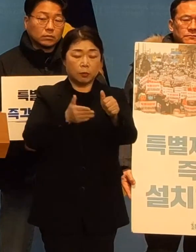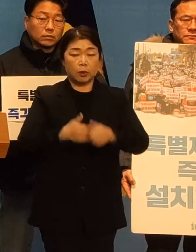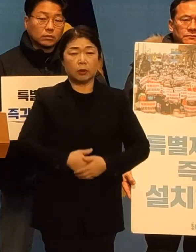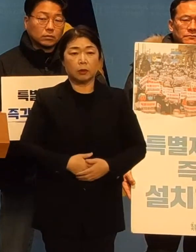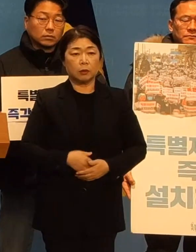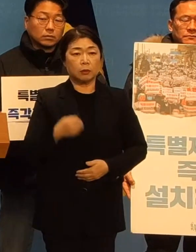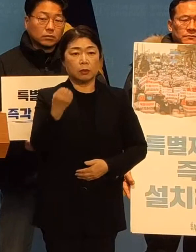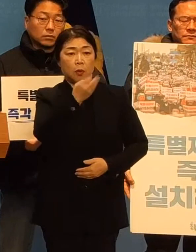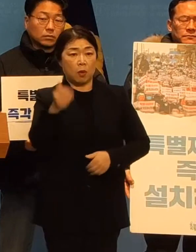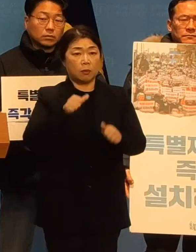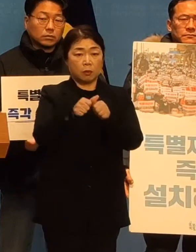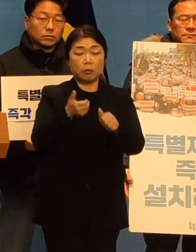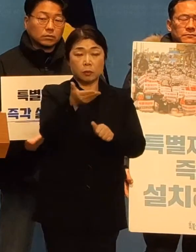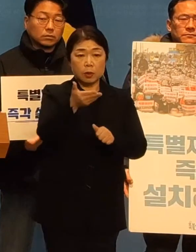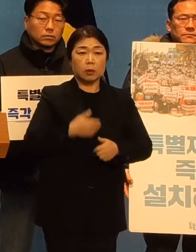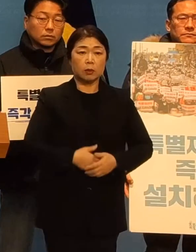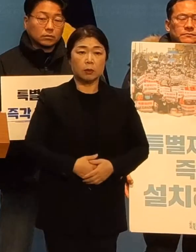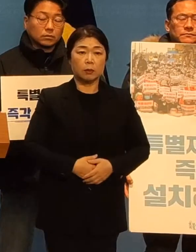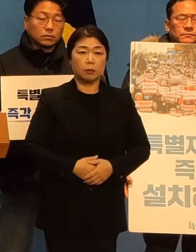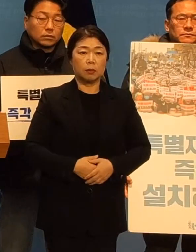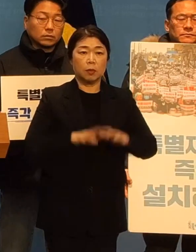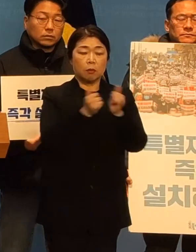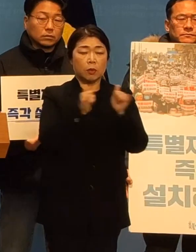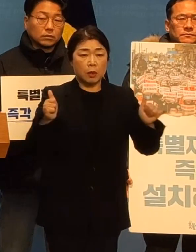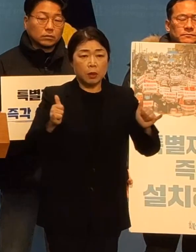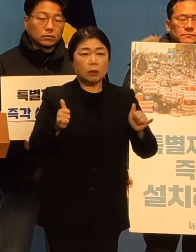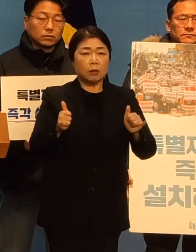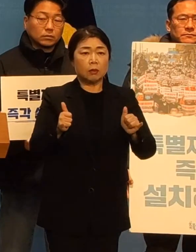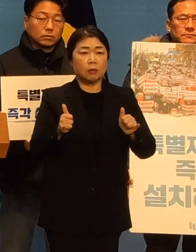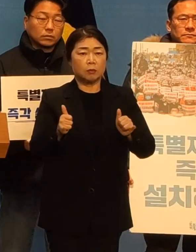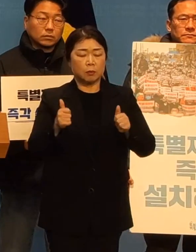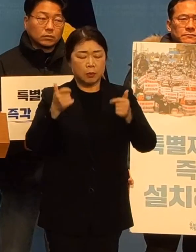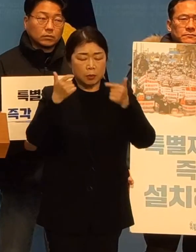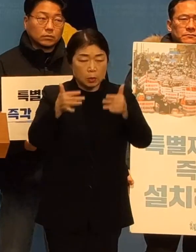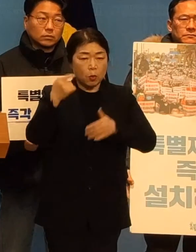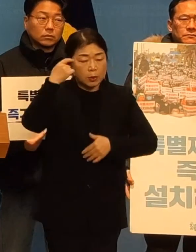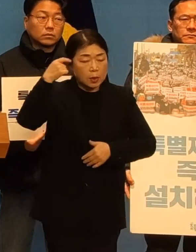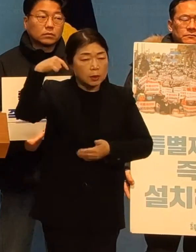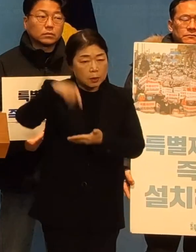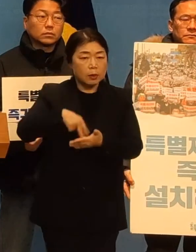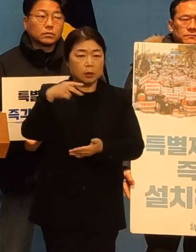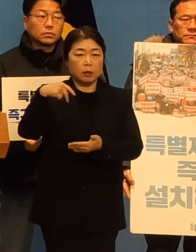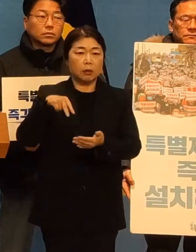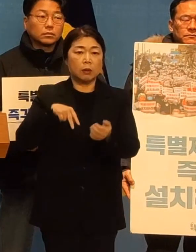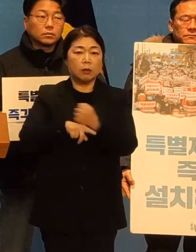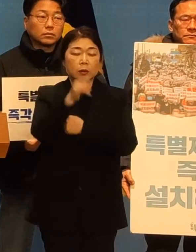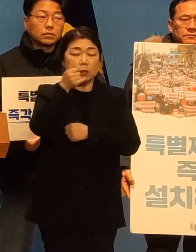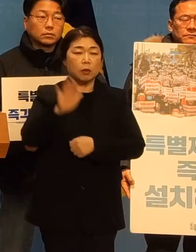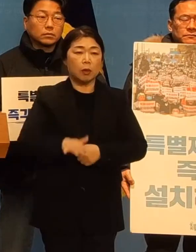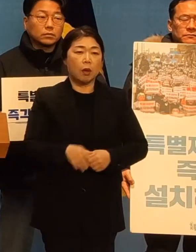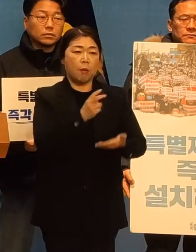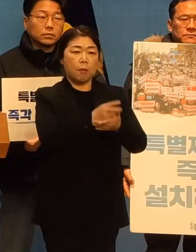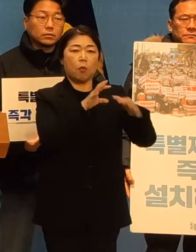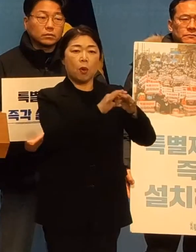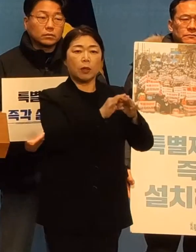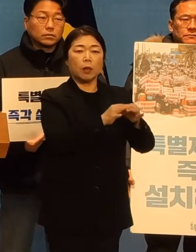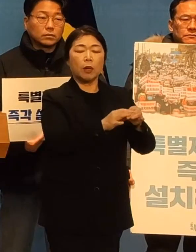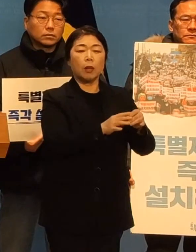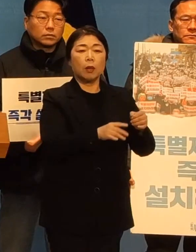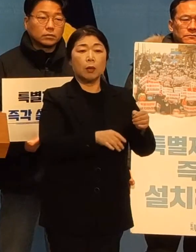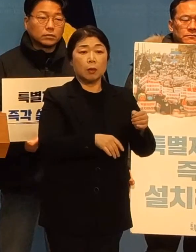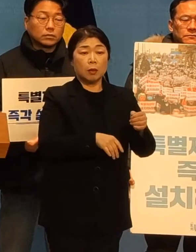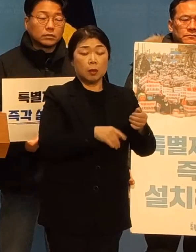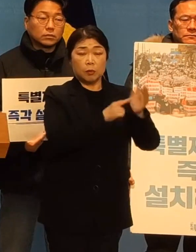다시 한번 경고합니다. 국민의 뜻은 확고한데 법조계의 의견이라는 말로 민심을